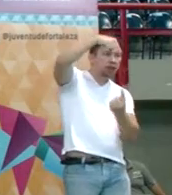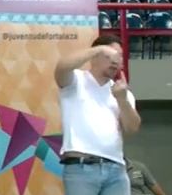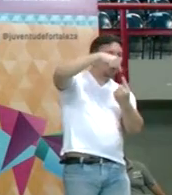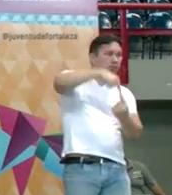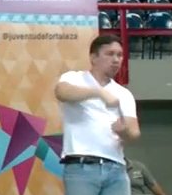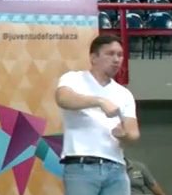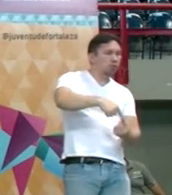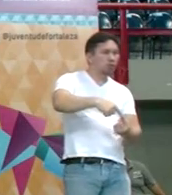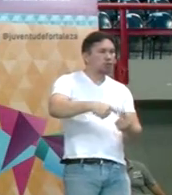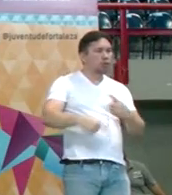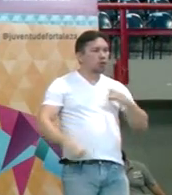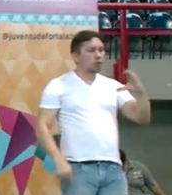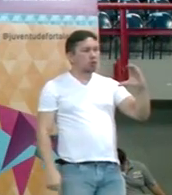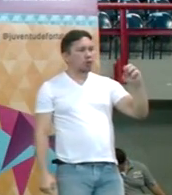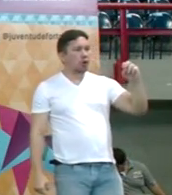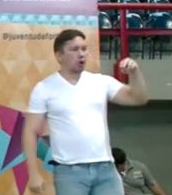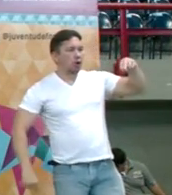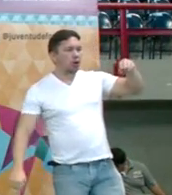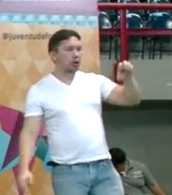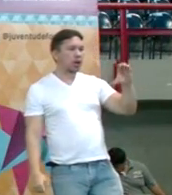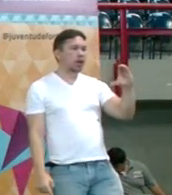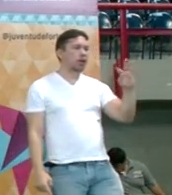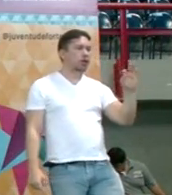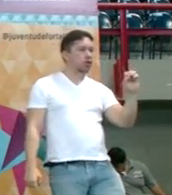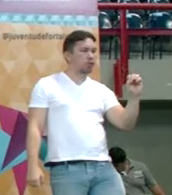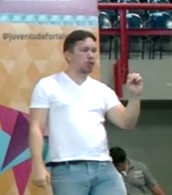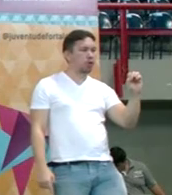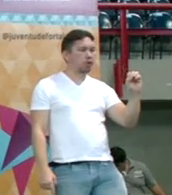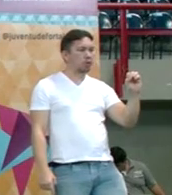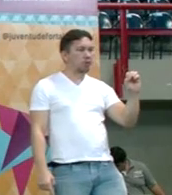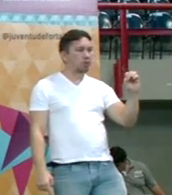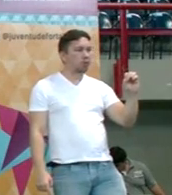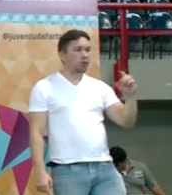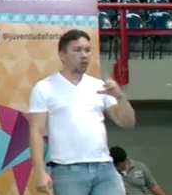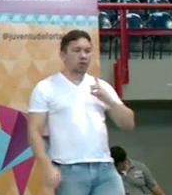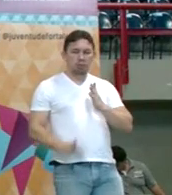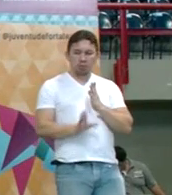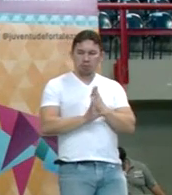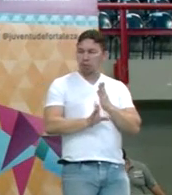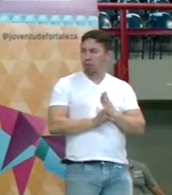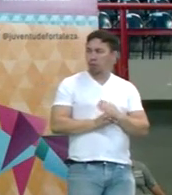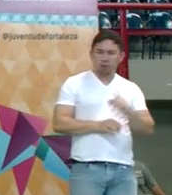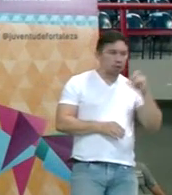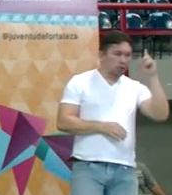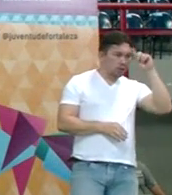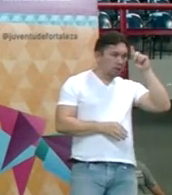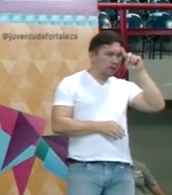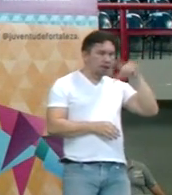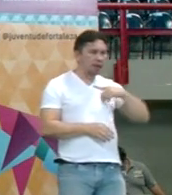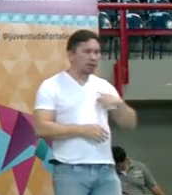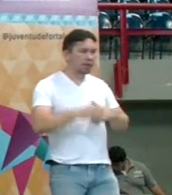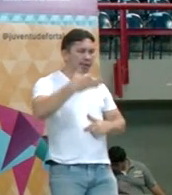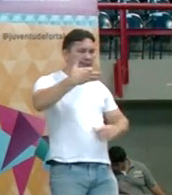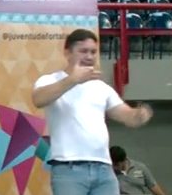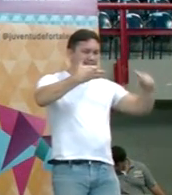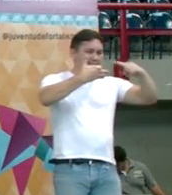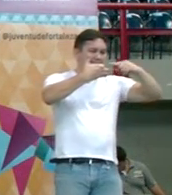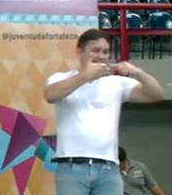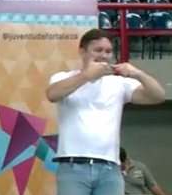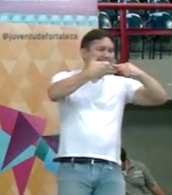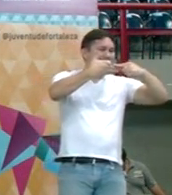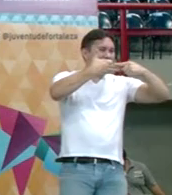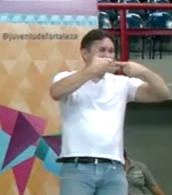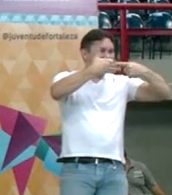porque existe uma competência, eu uso o dedo para marcar o tamanho do parágrafo